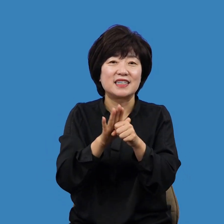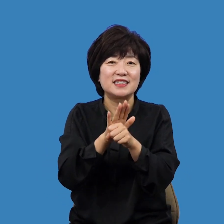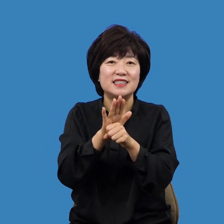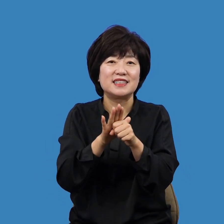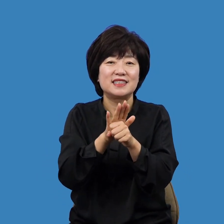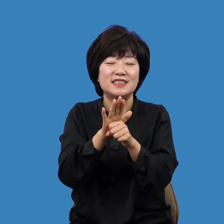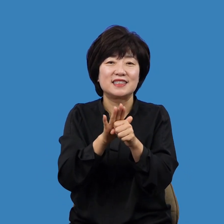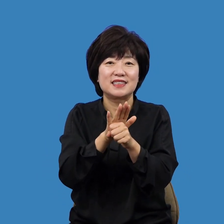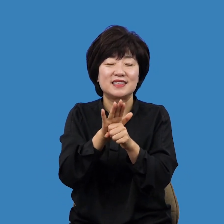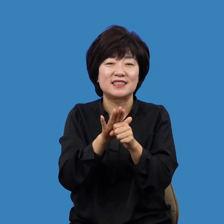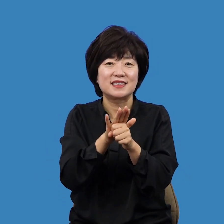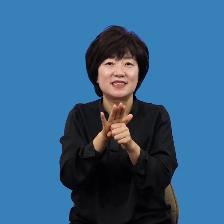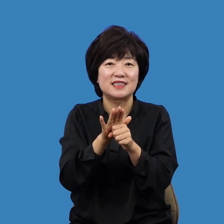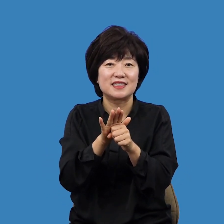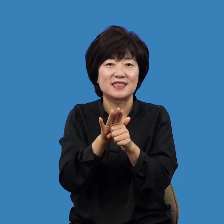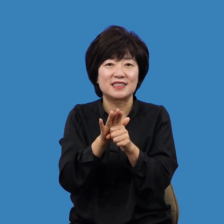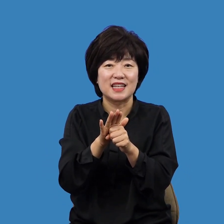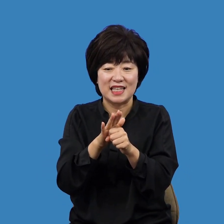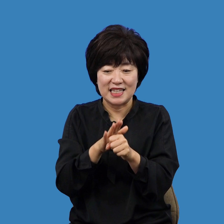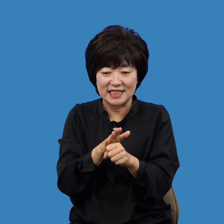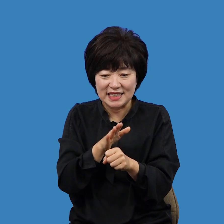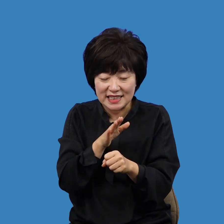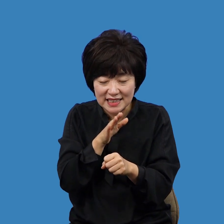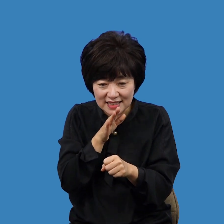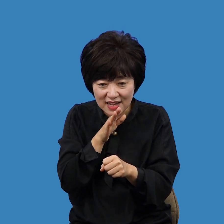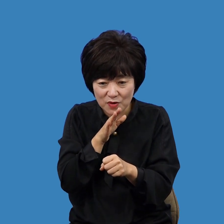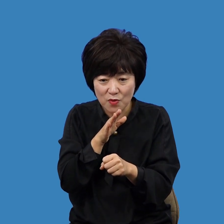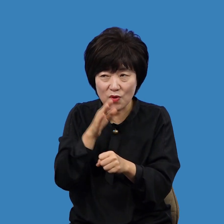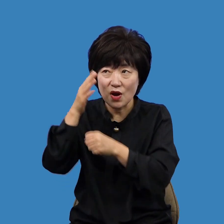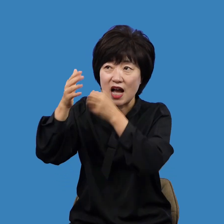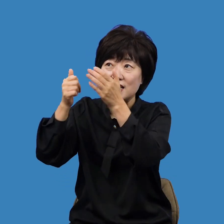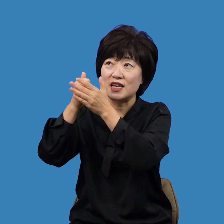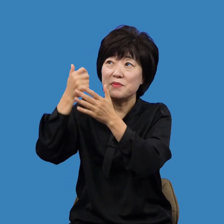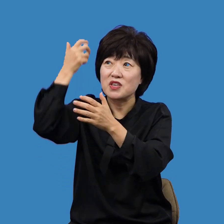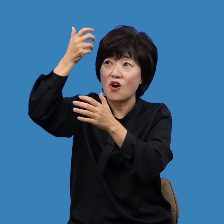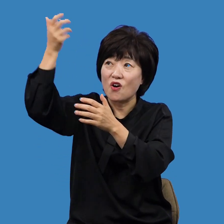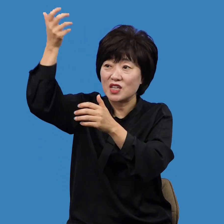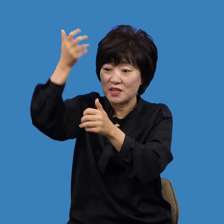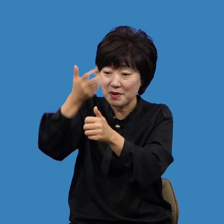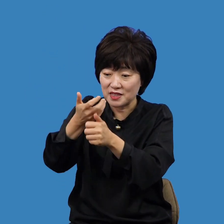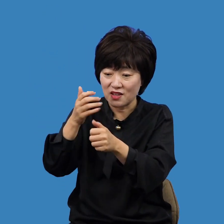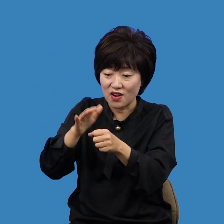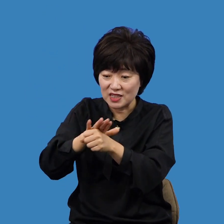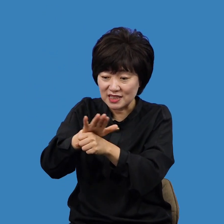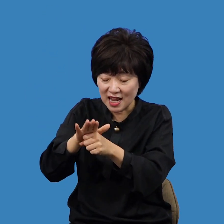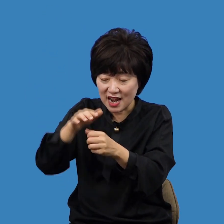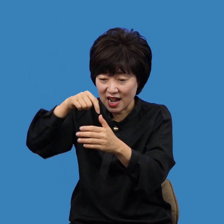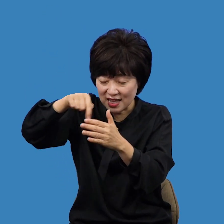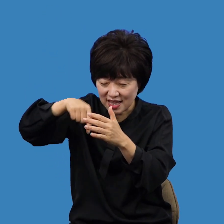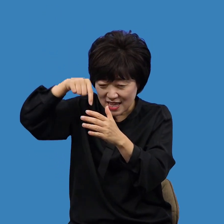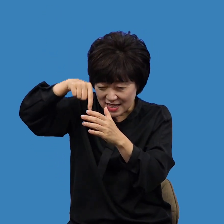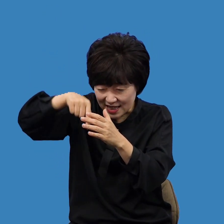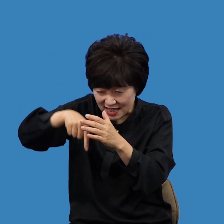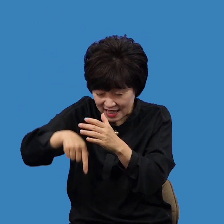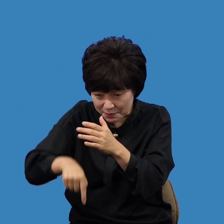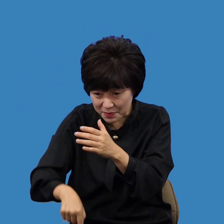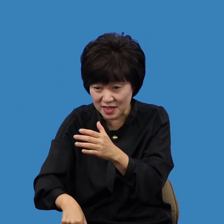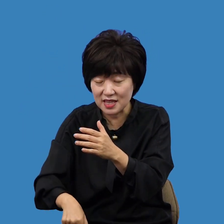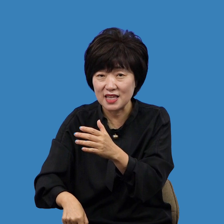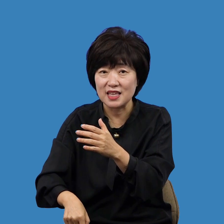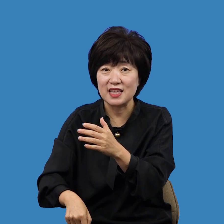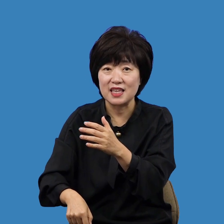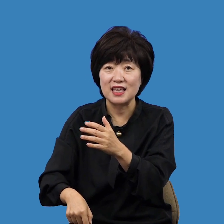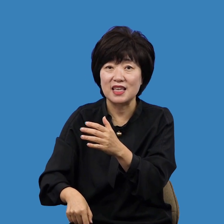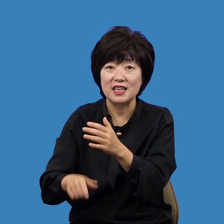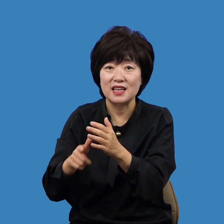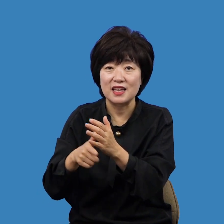사랑은 어떻게 만드냐면, 우리 안에 진짜로 하나님의 영이 있어서 사람이 사랑 안에 깊게 들어가게 되잖아.